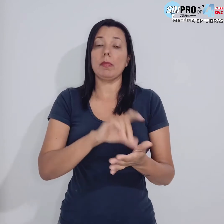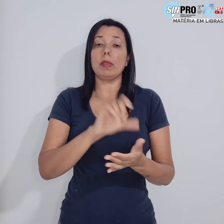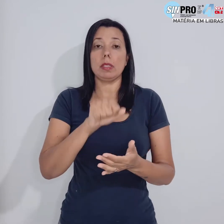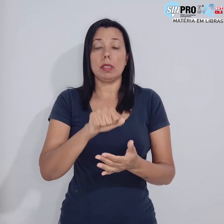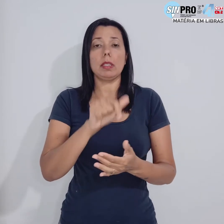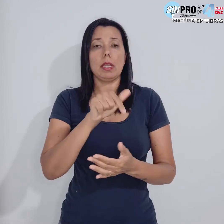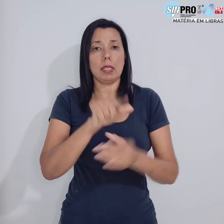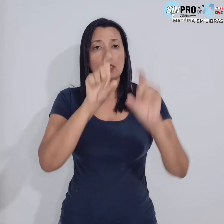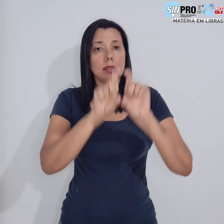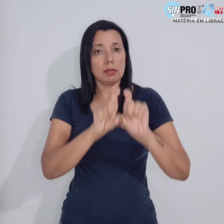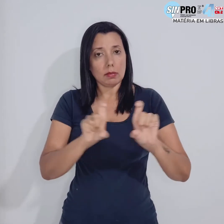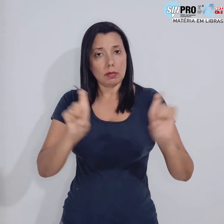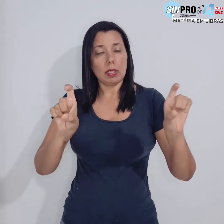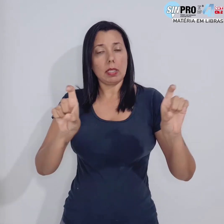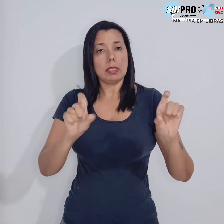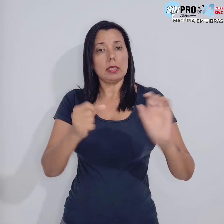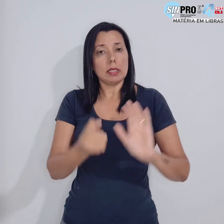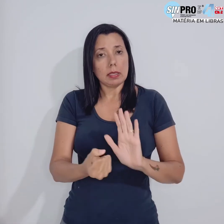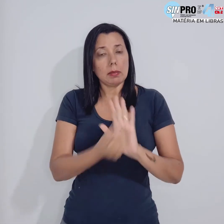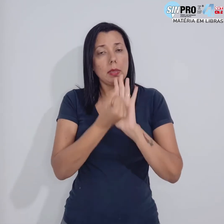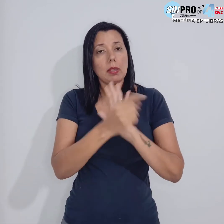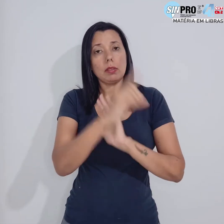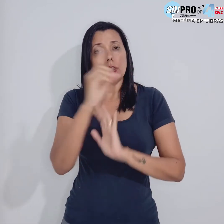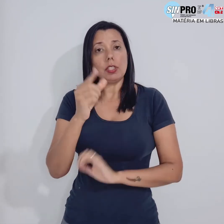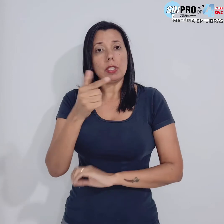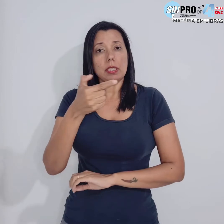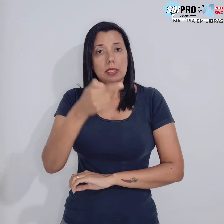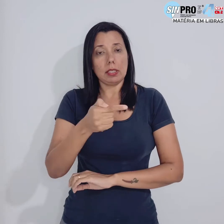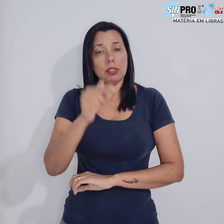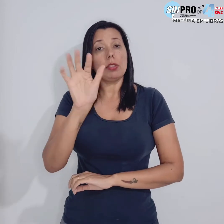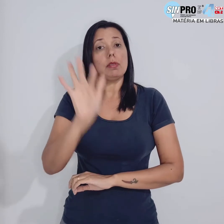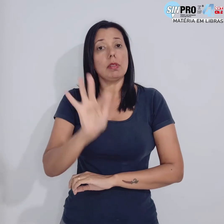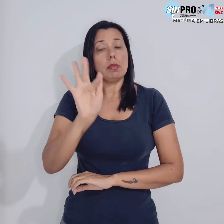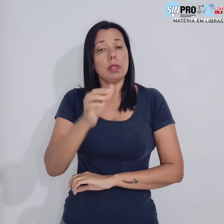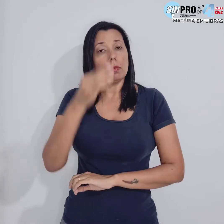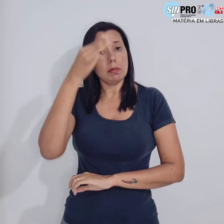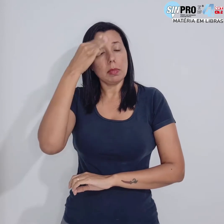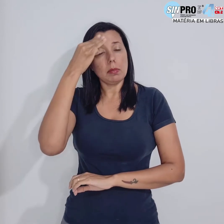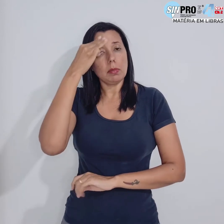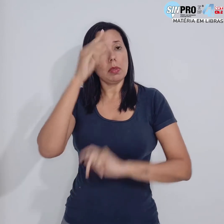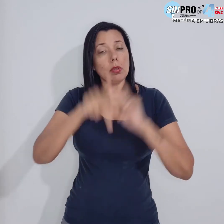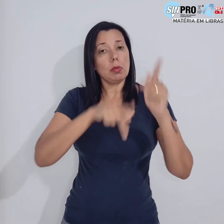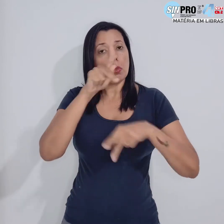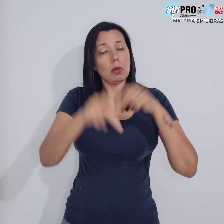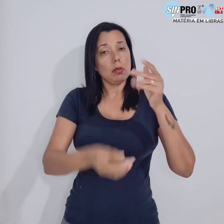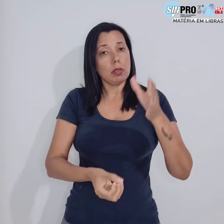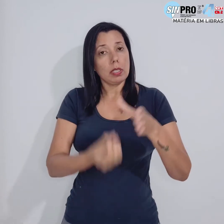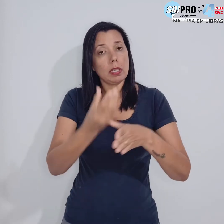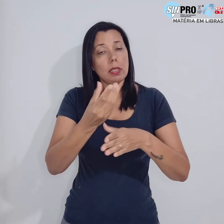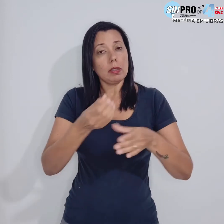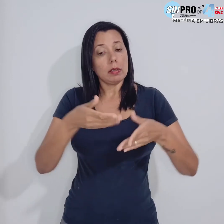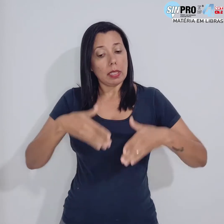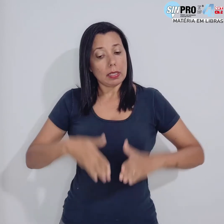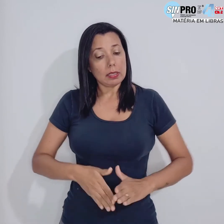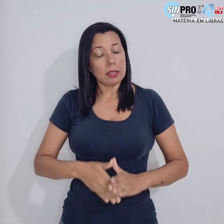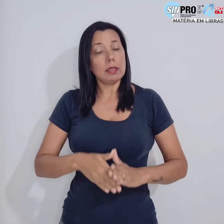É essa frase que marca o dia 7 de fevereiro, na memória dos povos originários brasileiros e